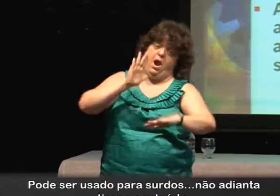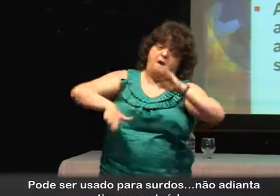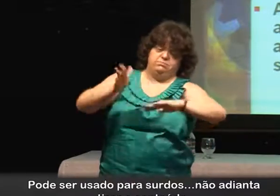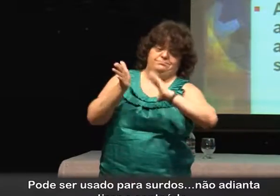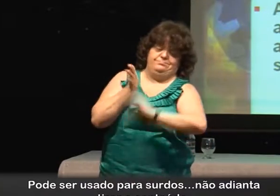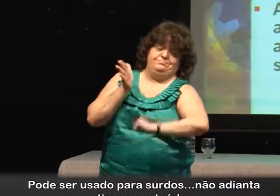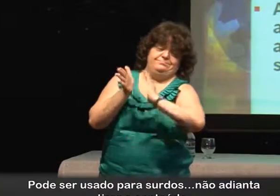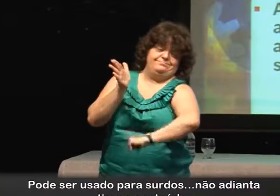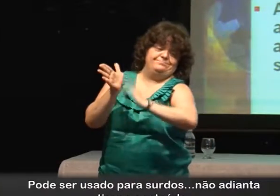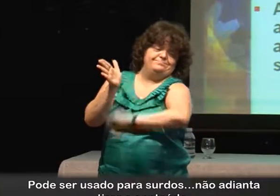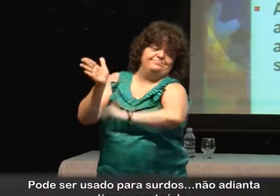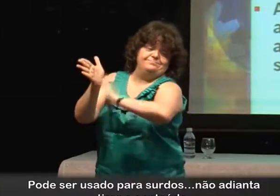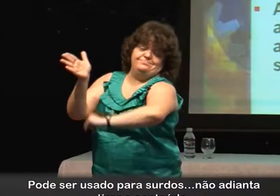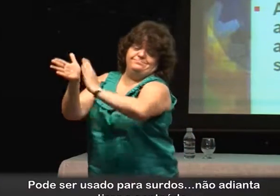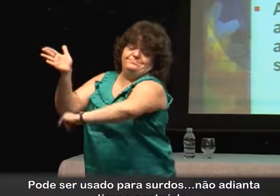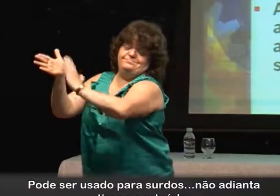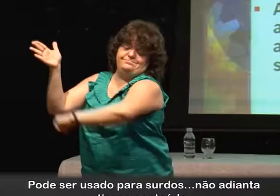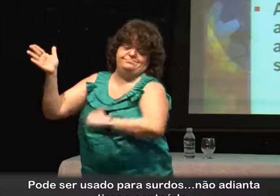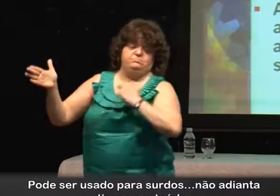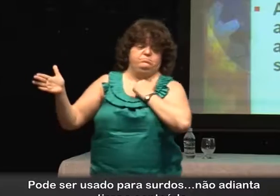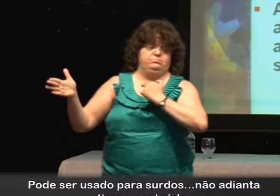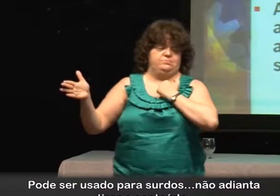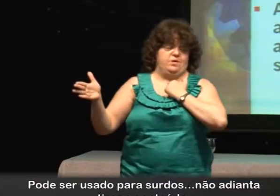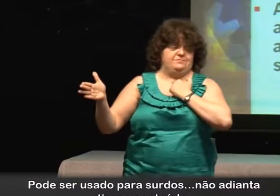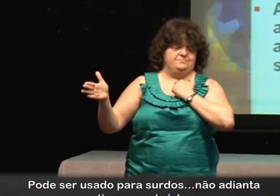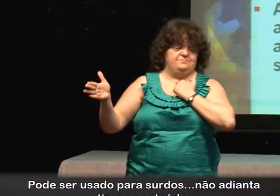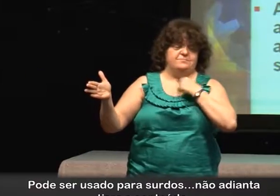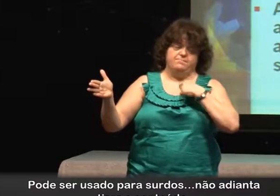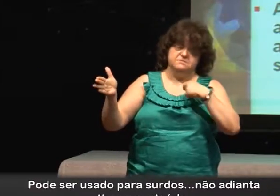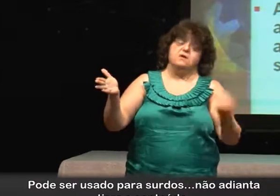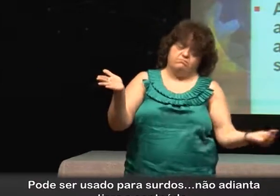Pode ser usado para surdos, não adianta tirar o conteúdo.